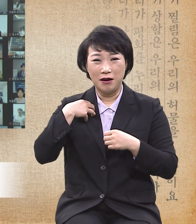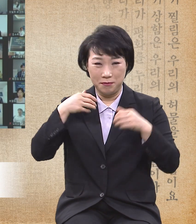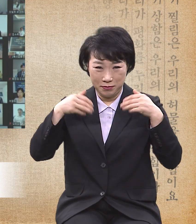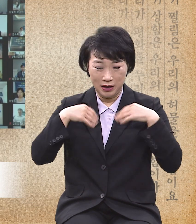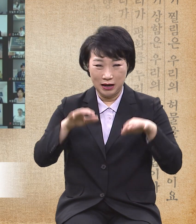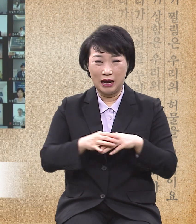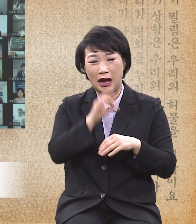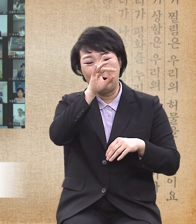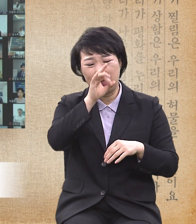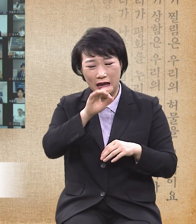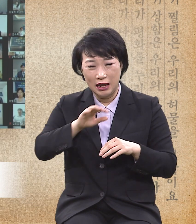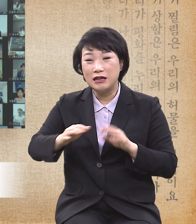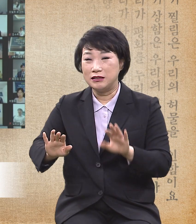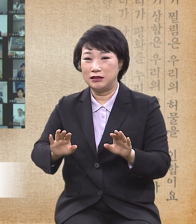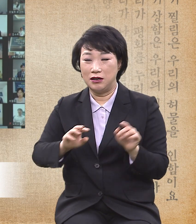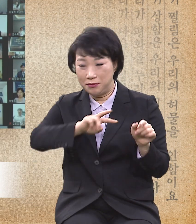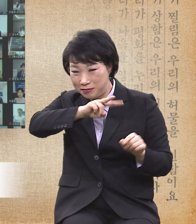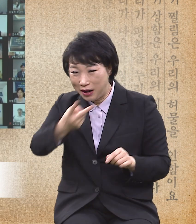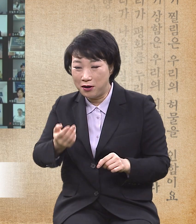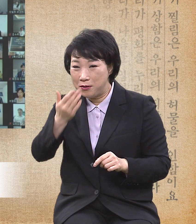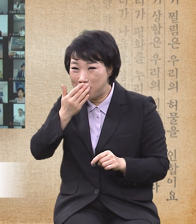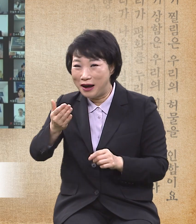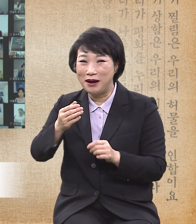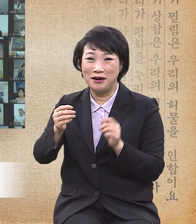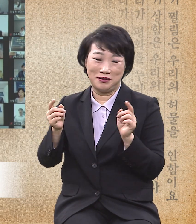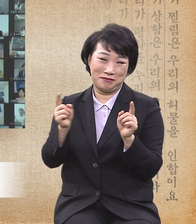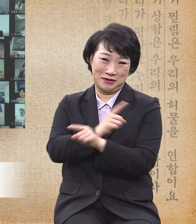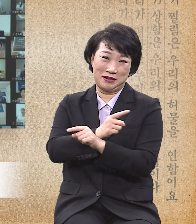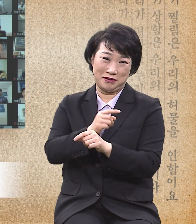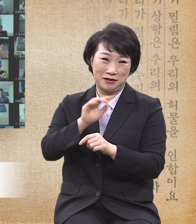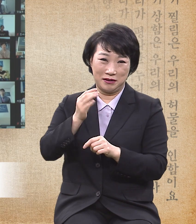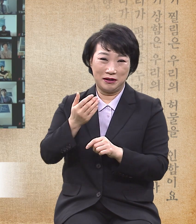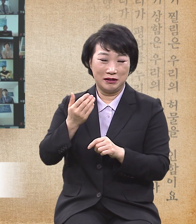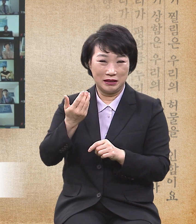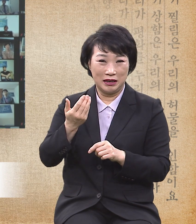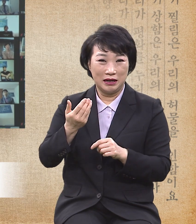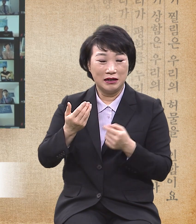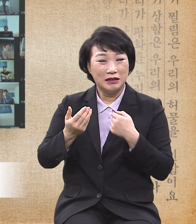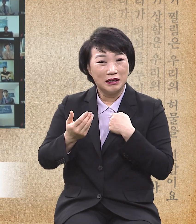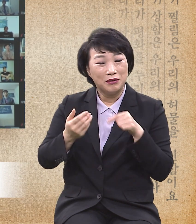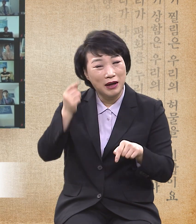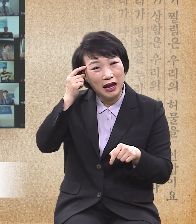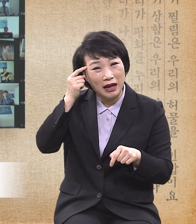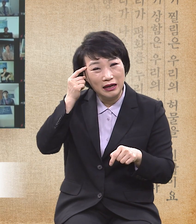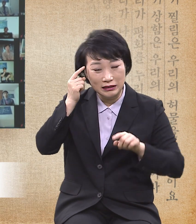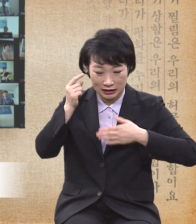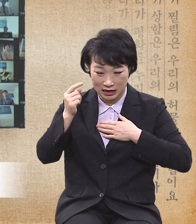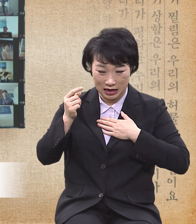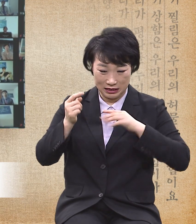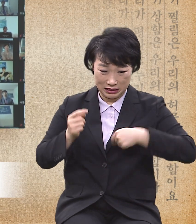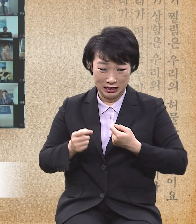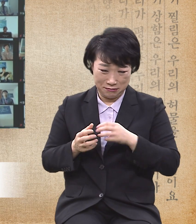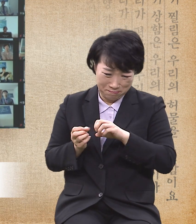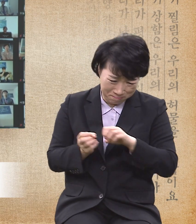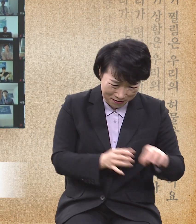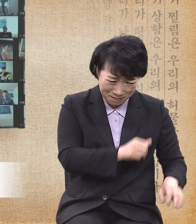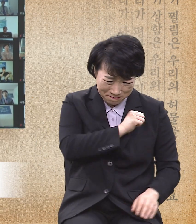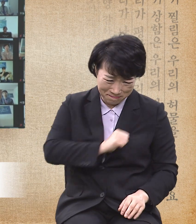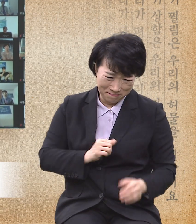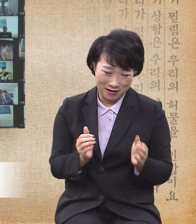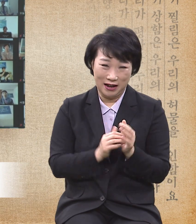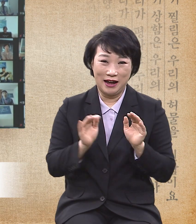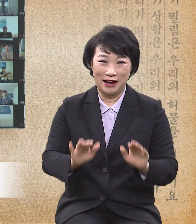때 대겨야 돼. 그게 뭐냐? 나를 부인하는 거예요.